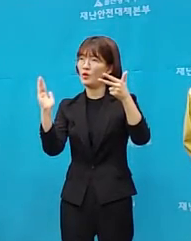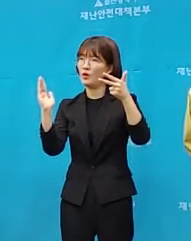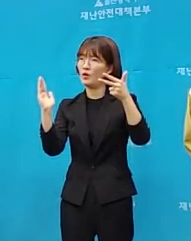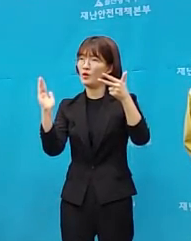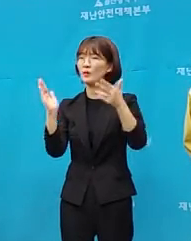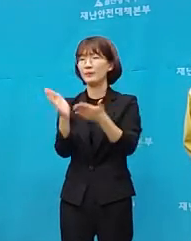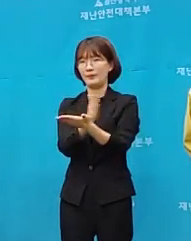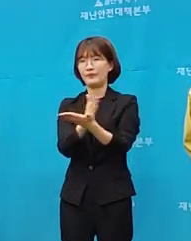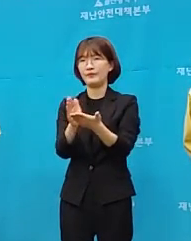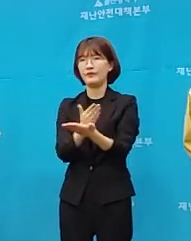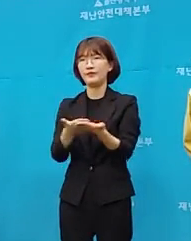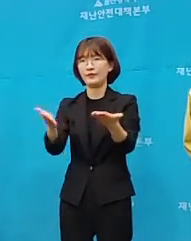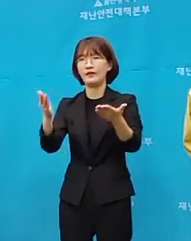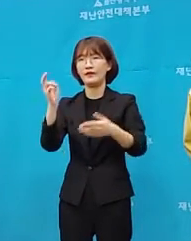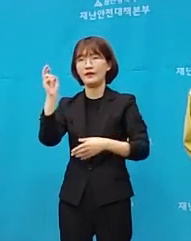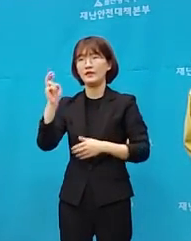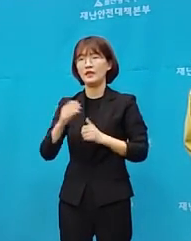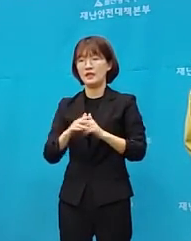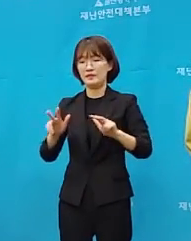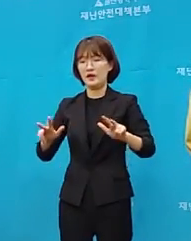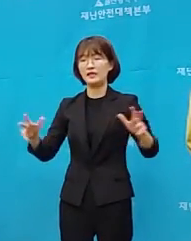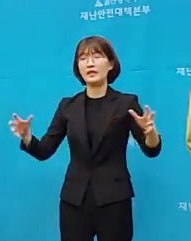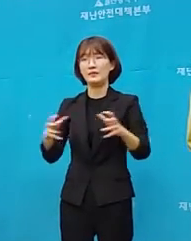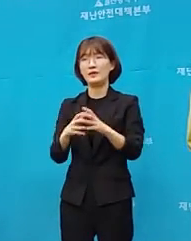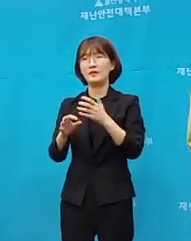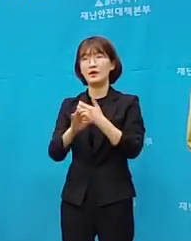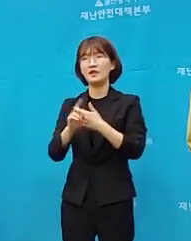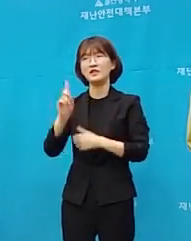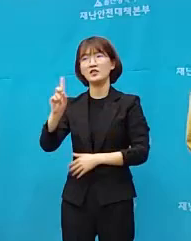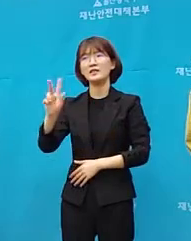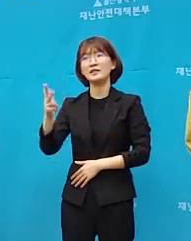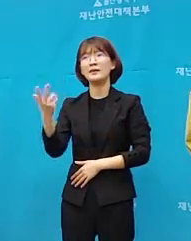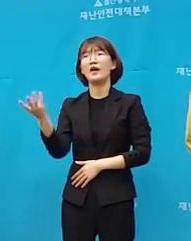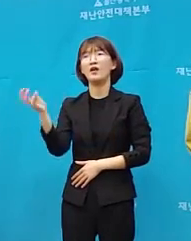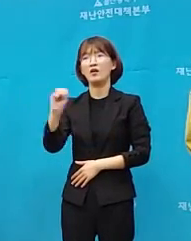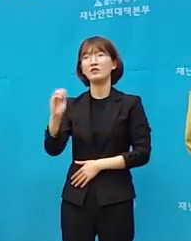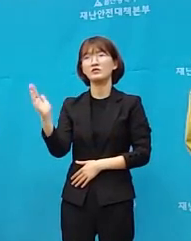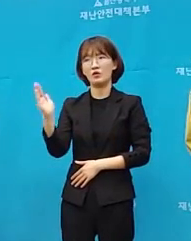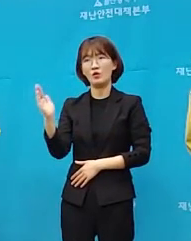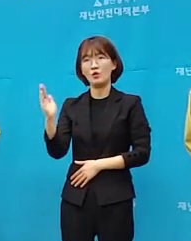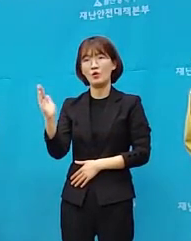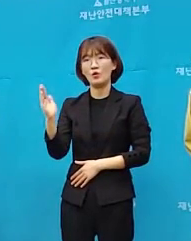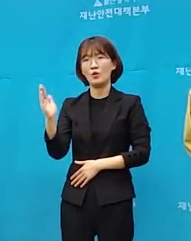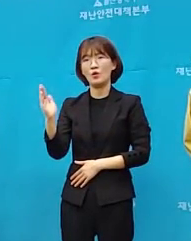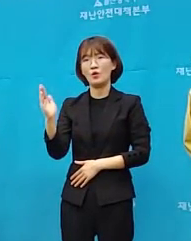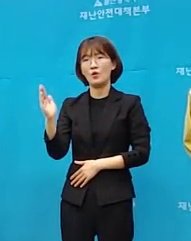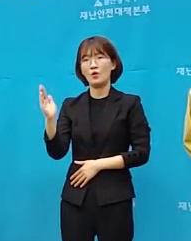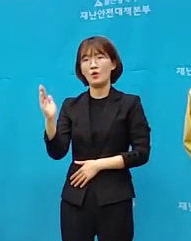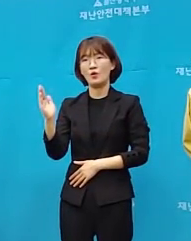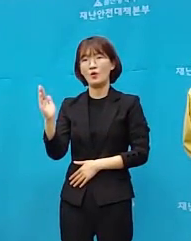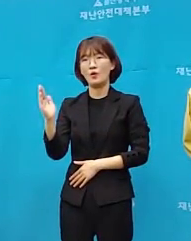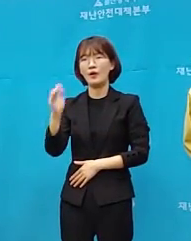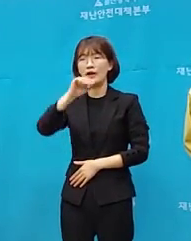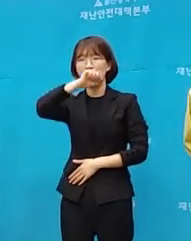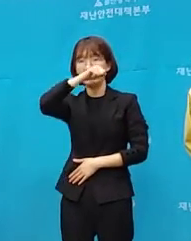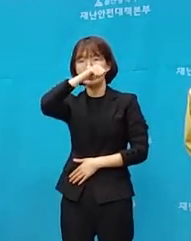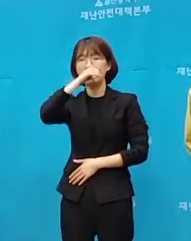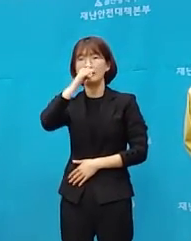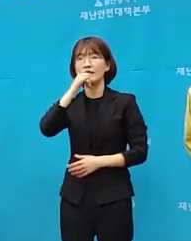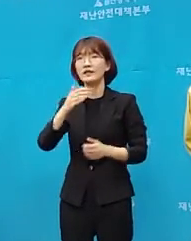편성될 예정입니다. 지금 이번까지 하면 1700억 가까운 그런